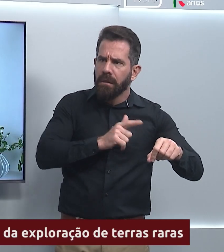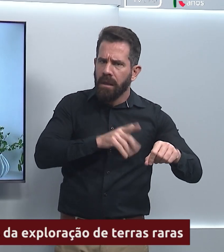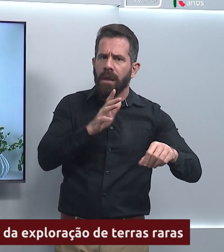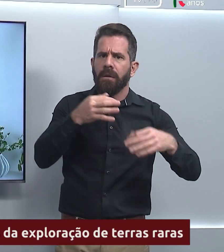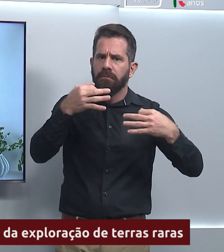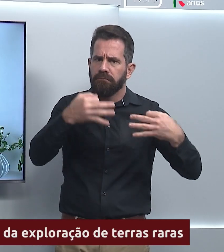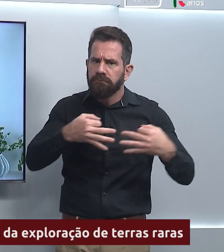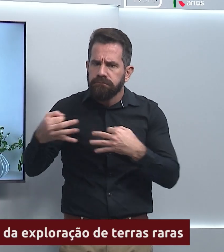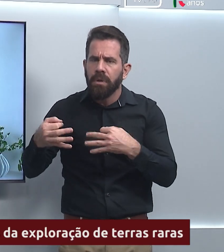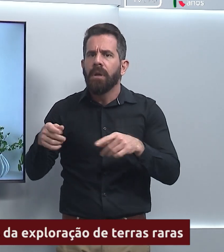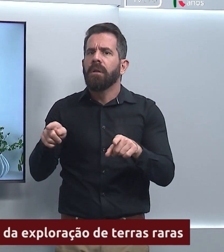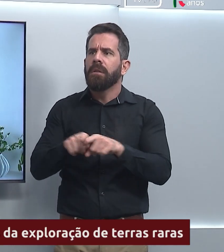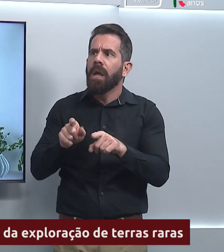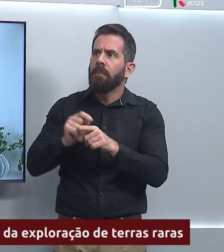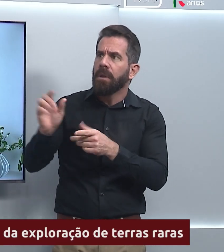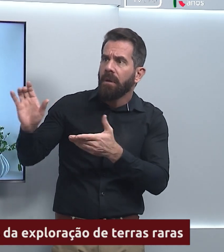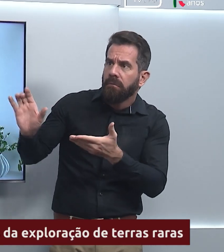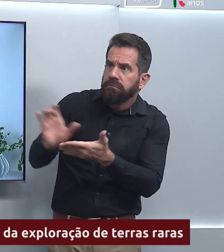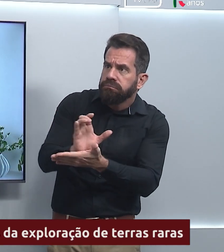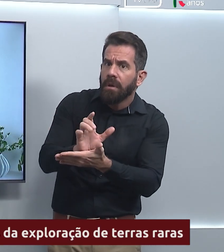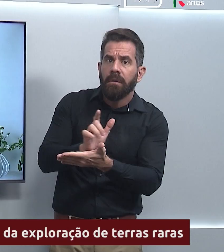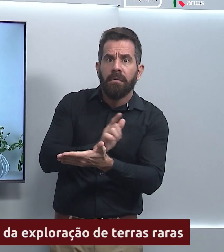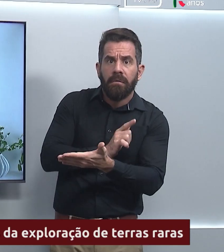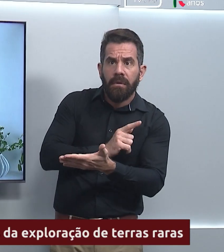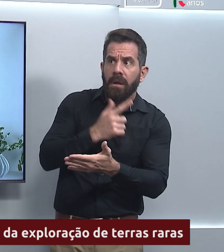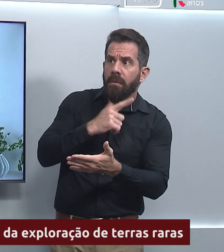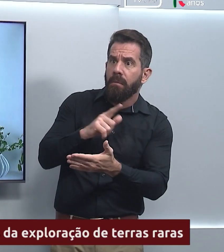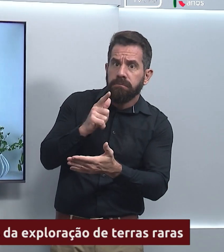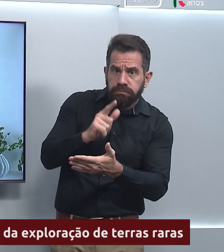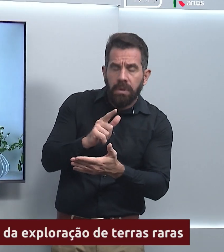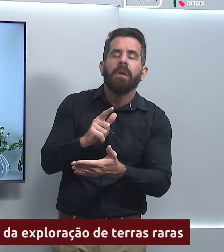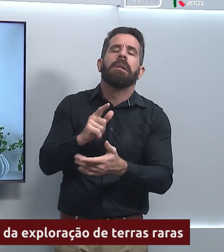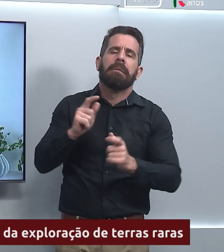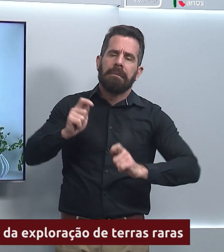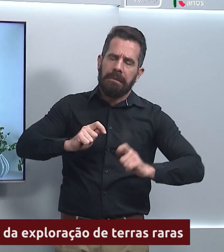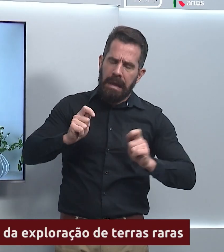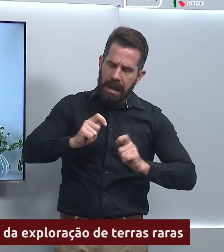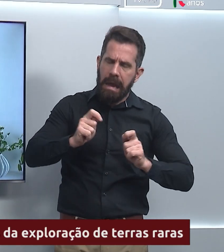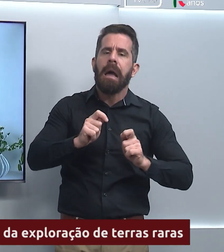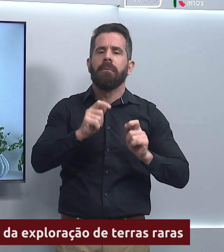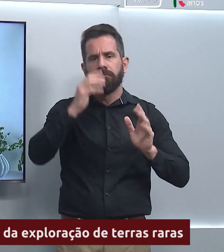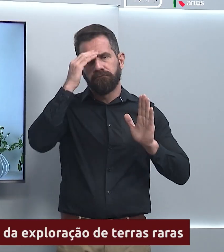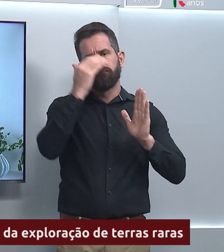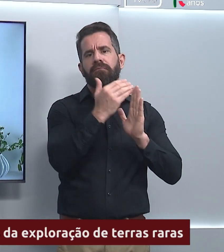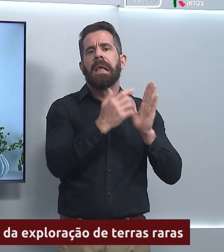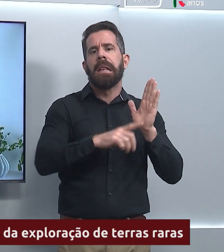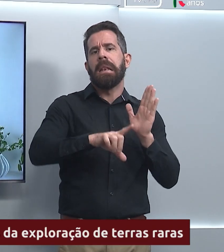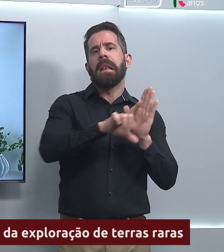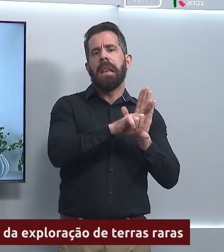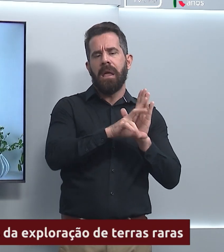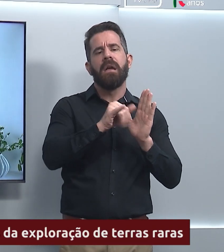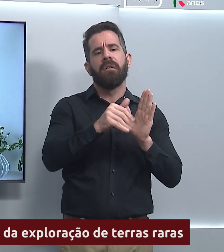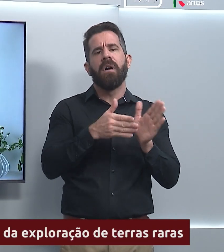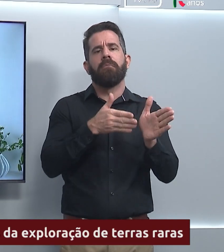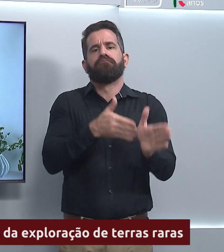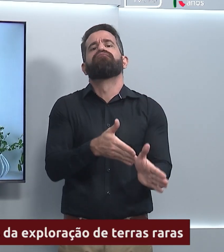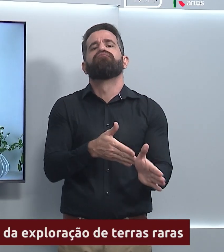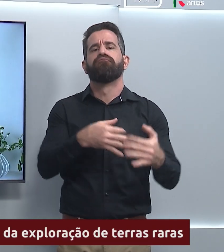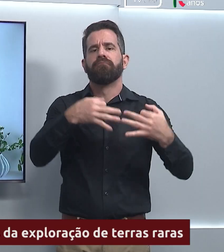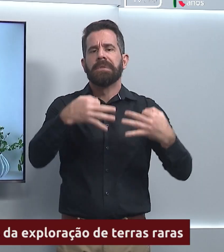saúde financeira para fazer isso, nós estamos assegurados que legalmente elas cumprirão o seu dever